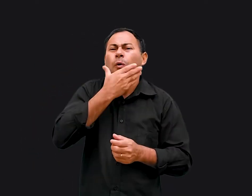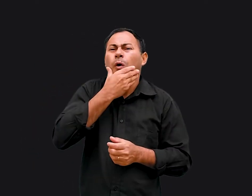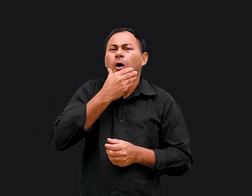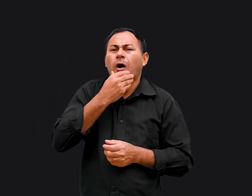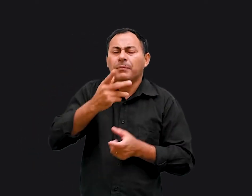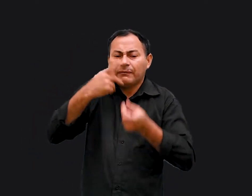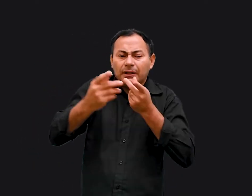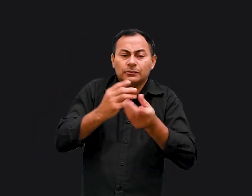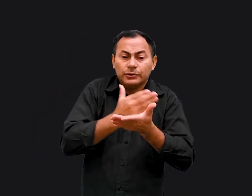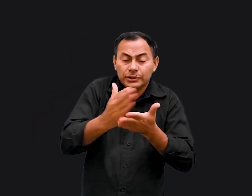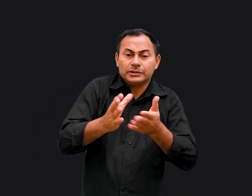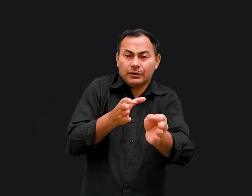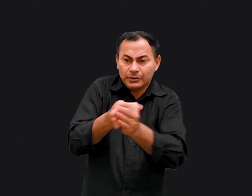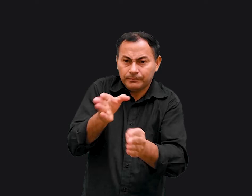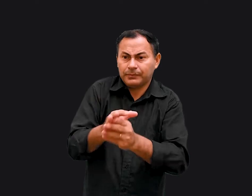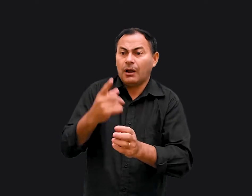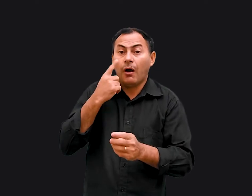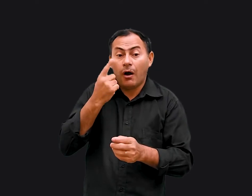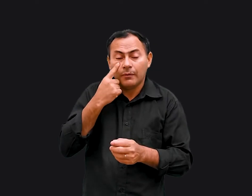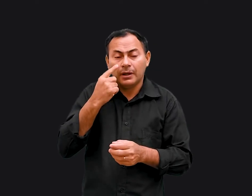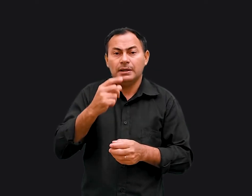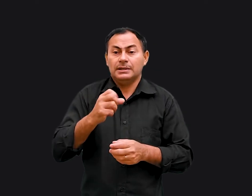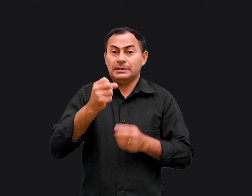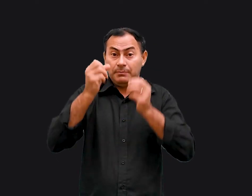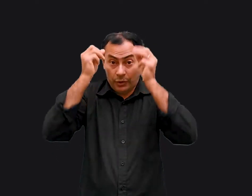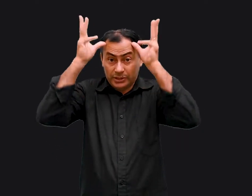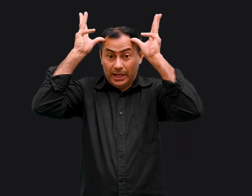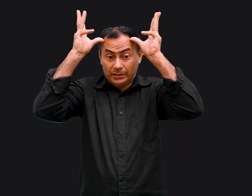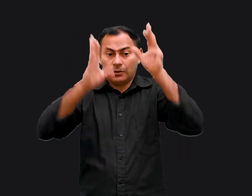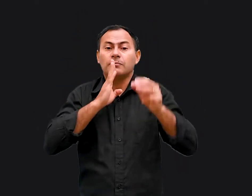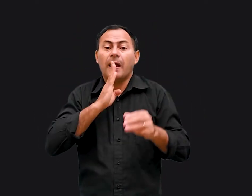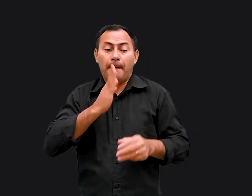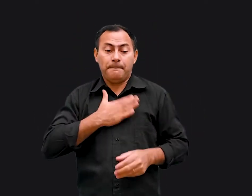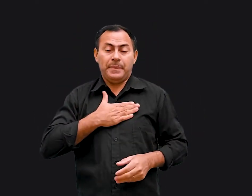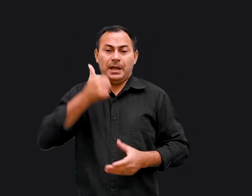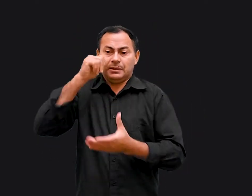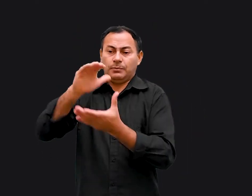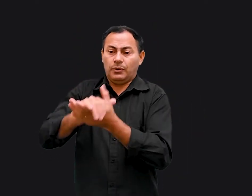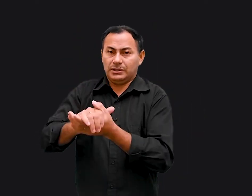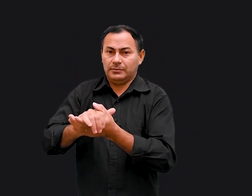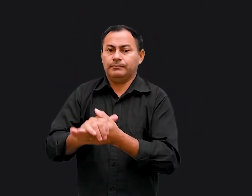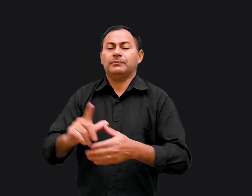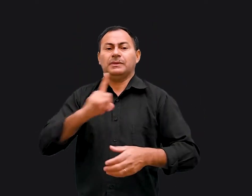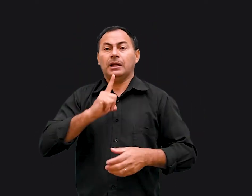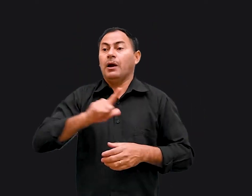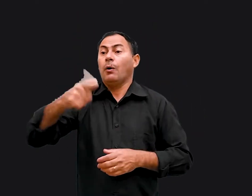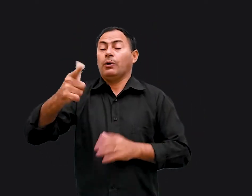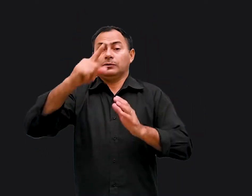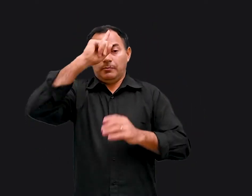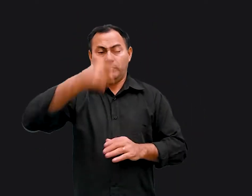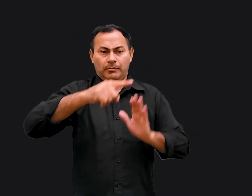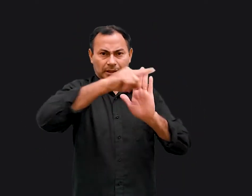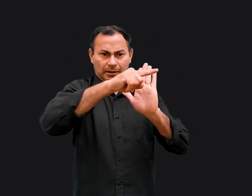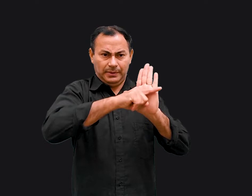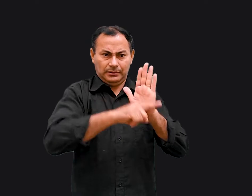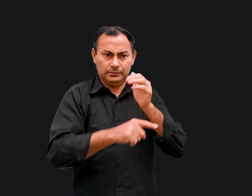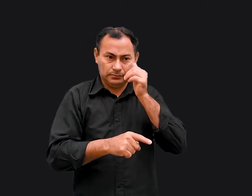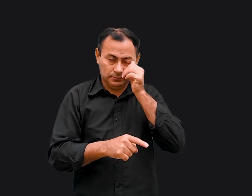de aconselhamento, olha, se Moisés tivesse conhecido a minha esposa, teria um outro mandamento. E aí ele começou